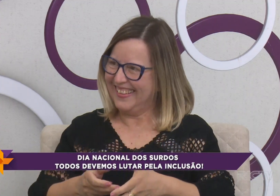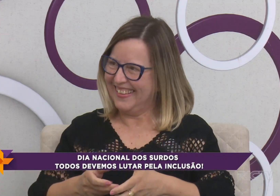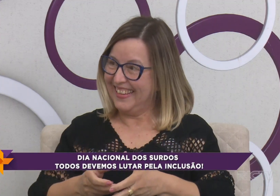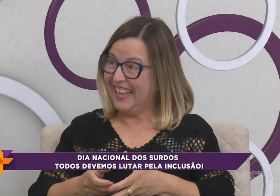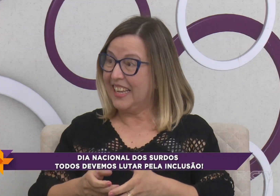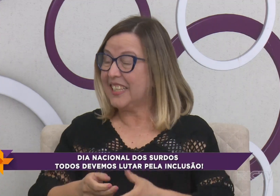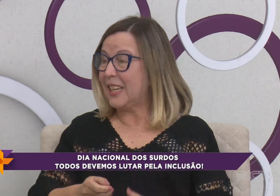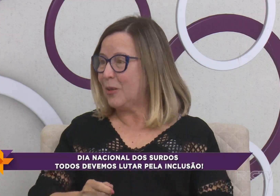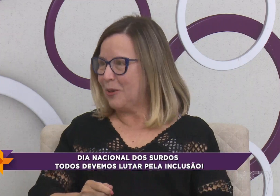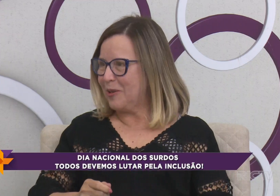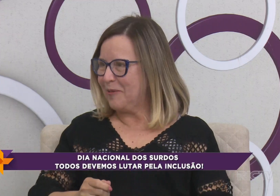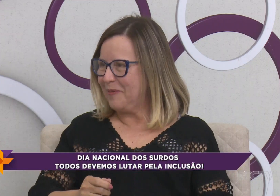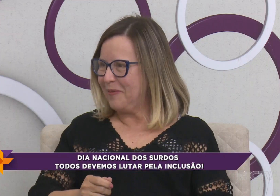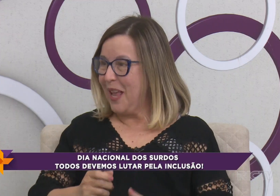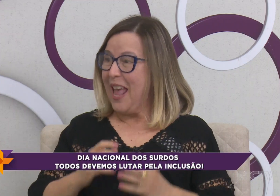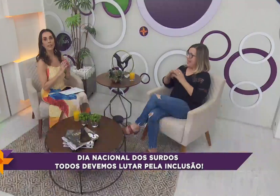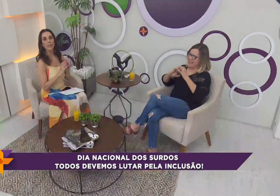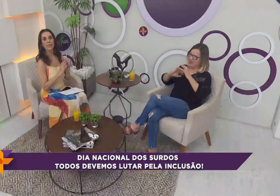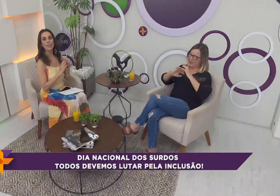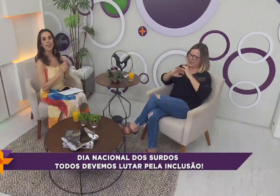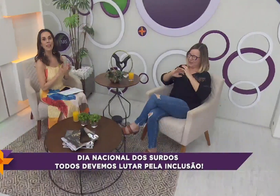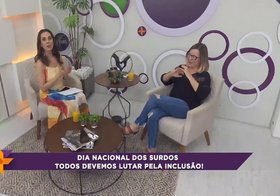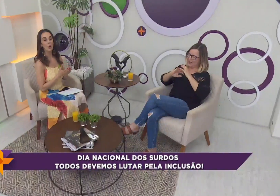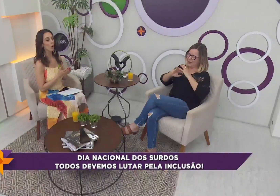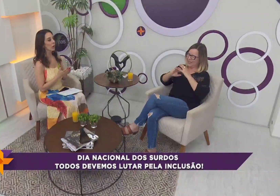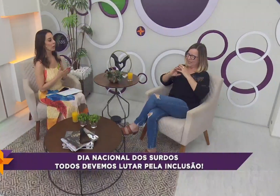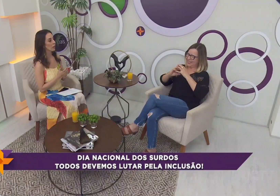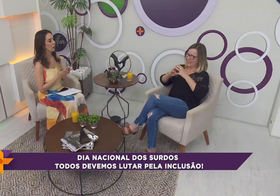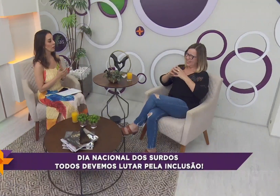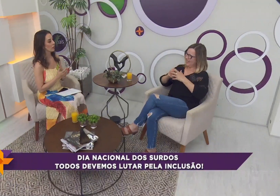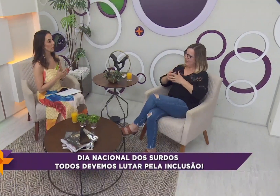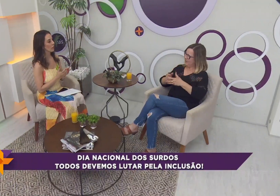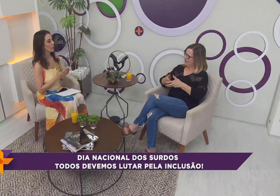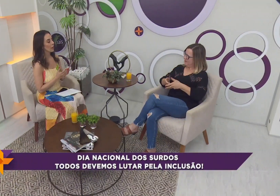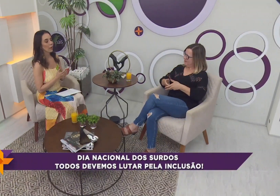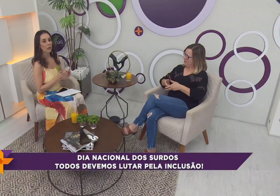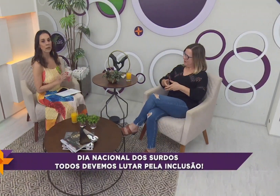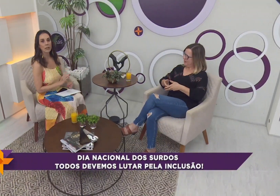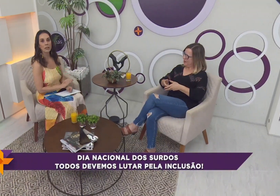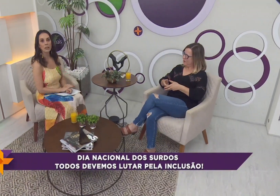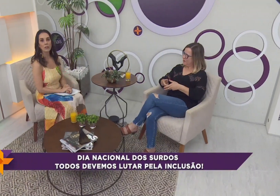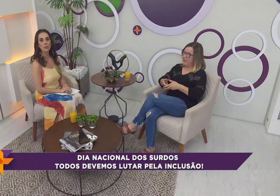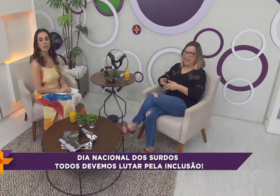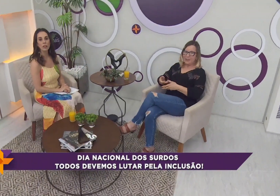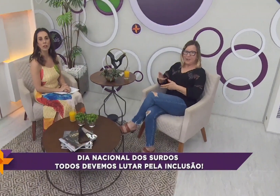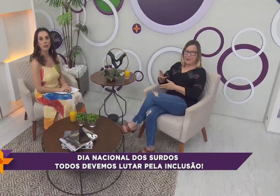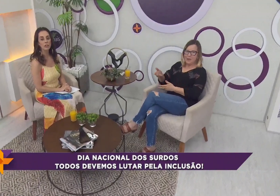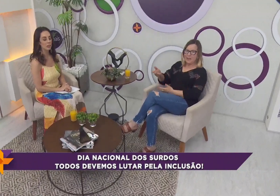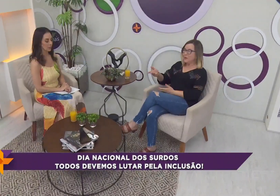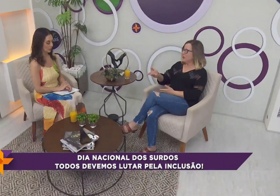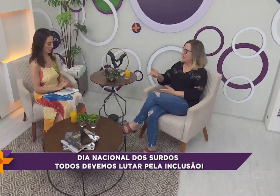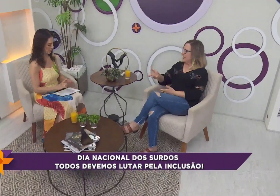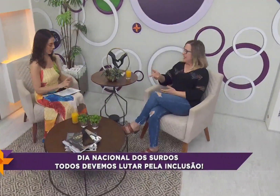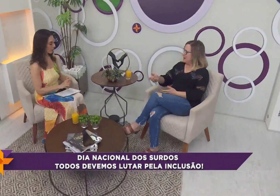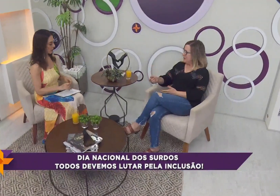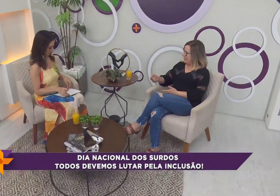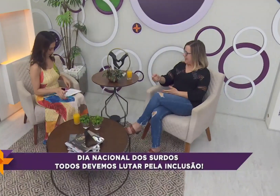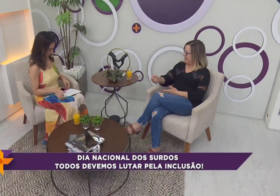É trator. É o sinal da colheitadeira, por exemplo. Eu não sei como eles conseguem captar